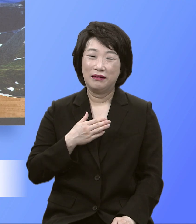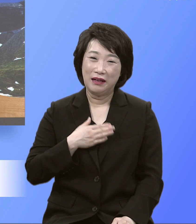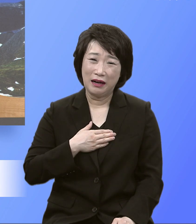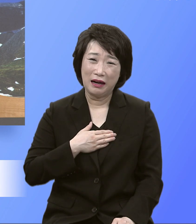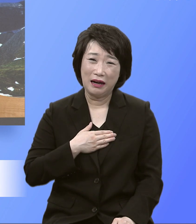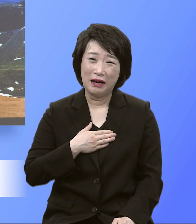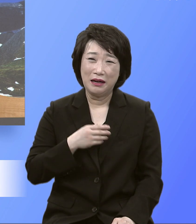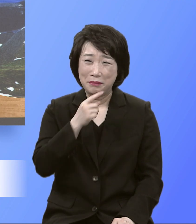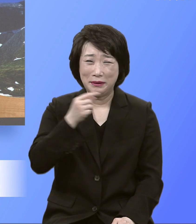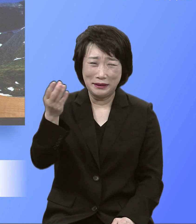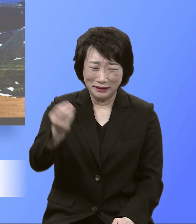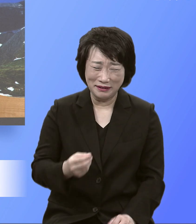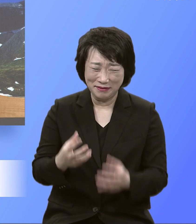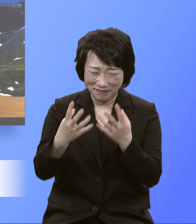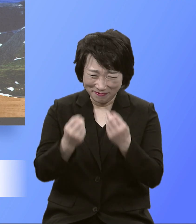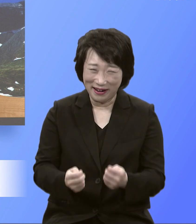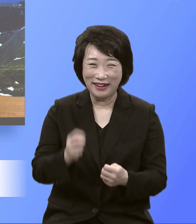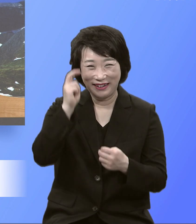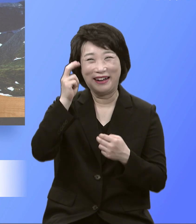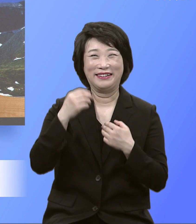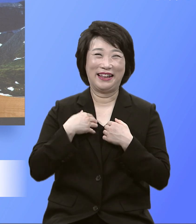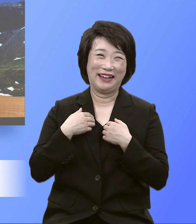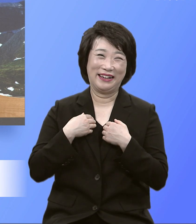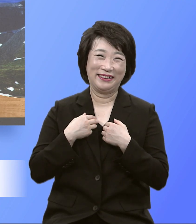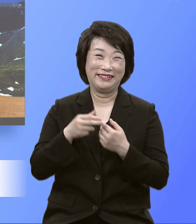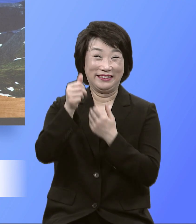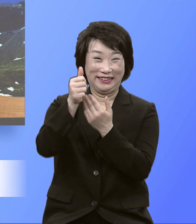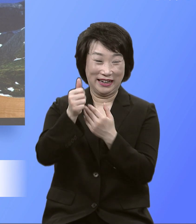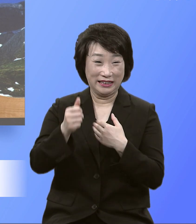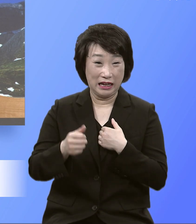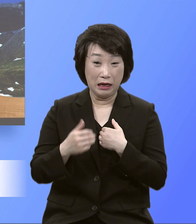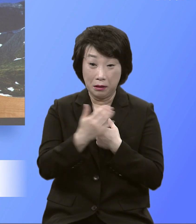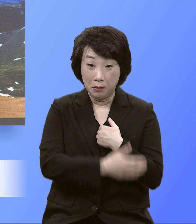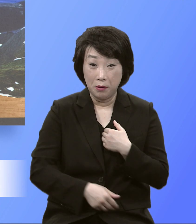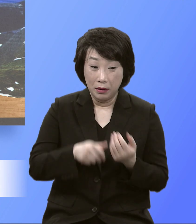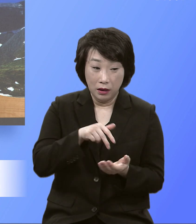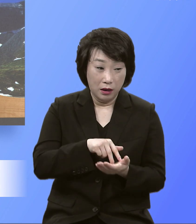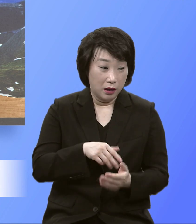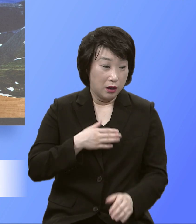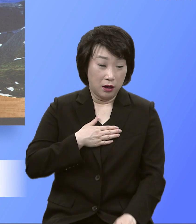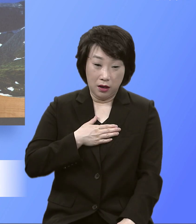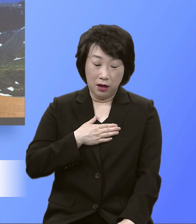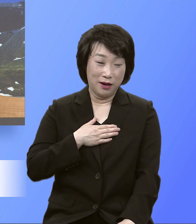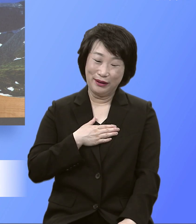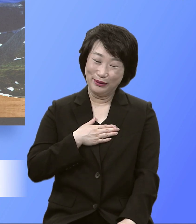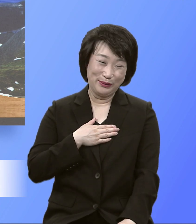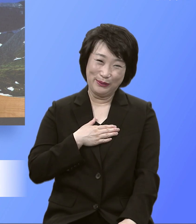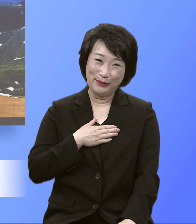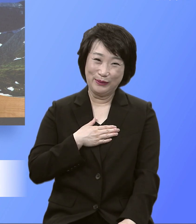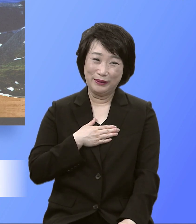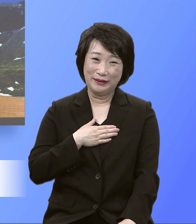얼마나 빛을 세게 줬으면 내 몸으로는